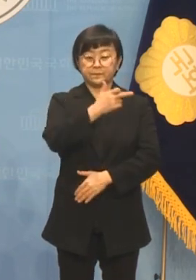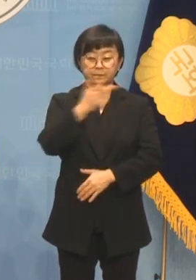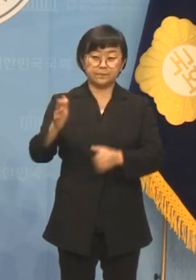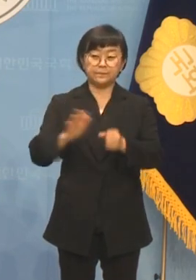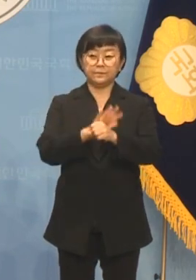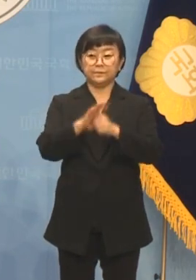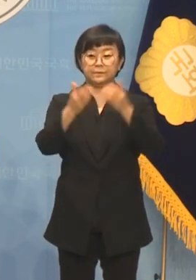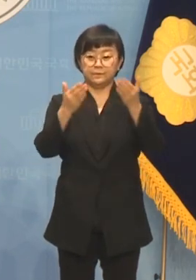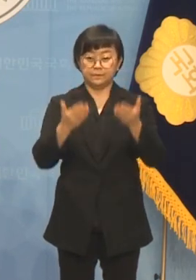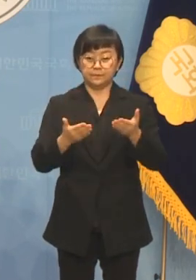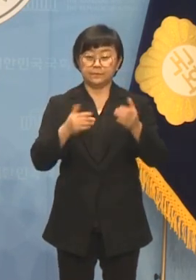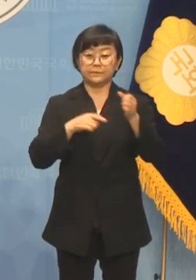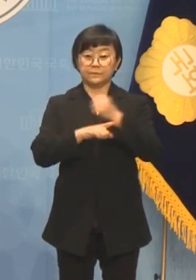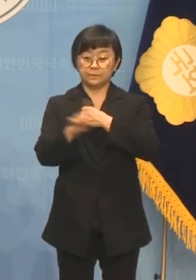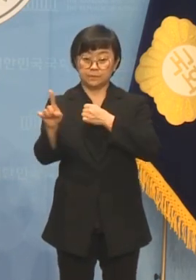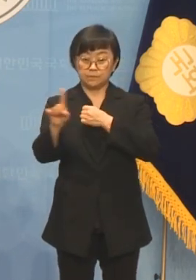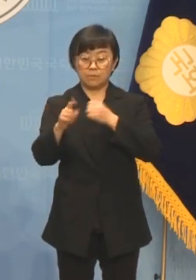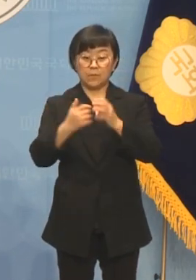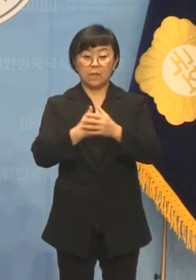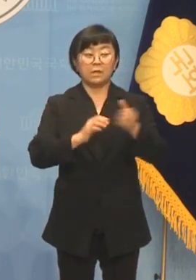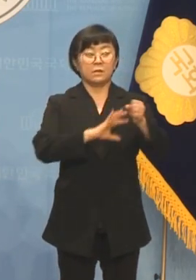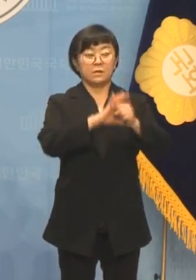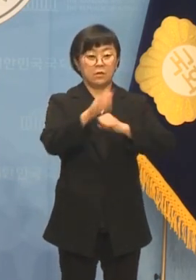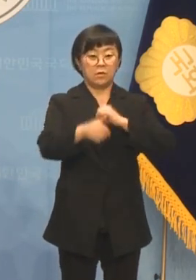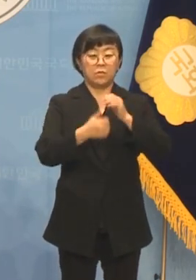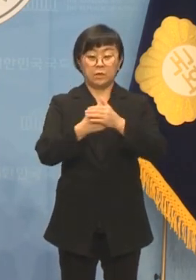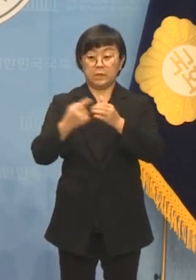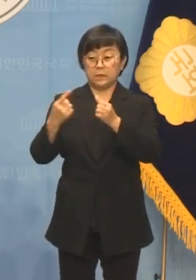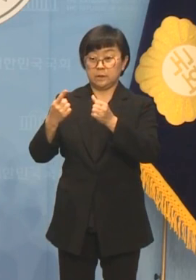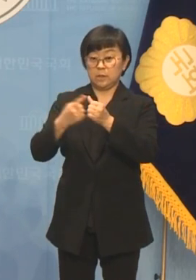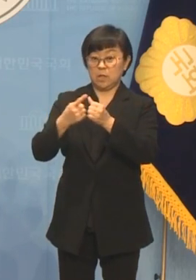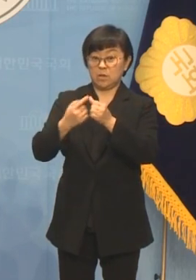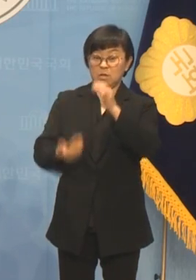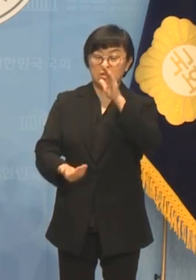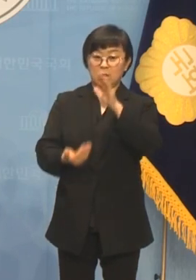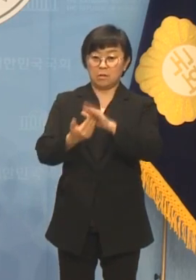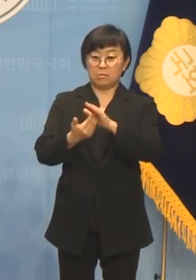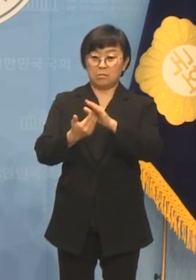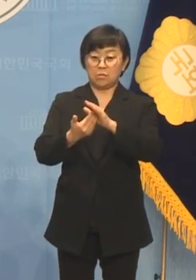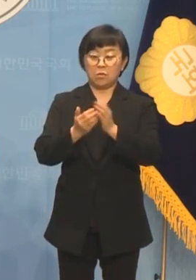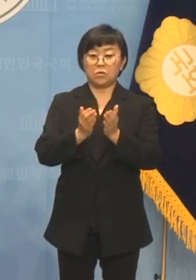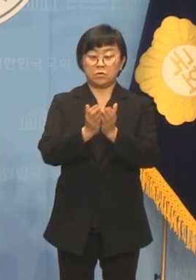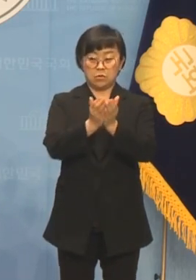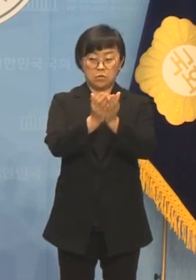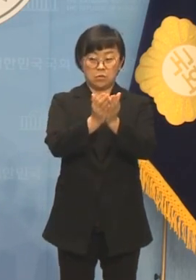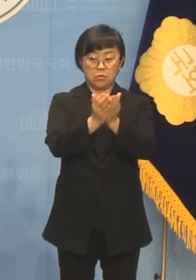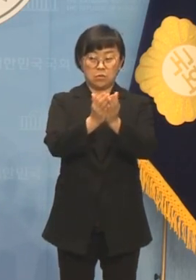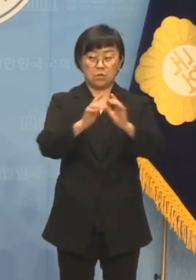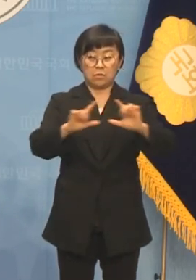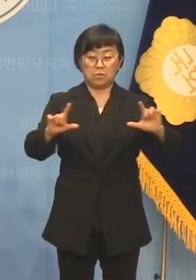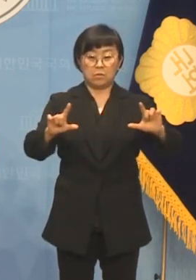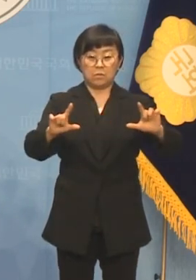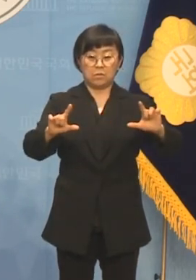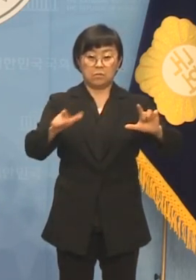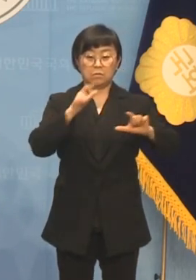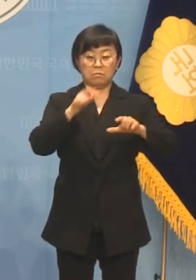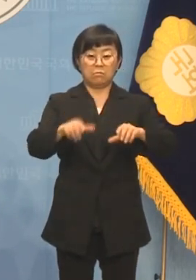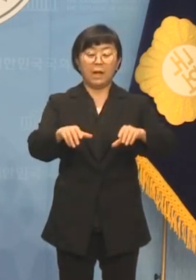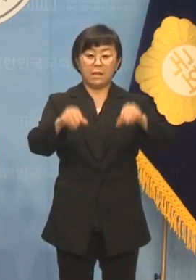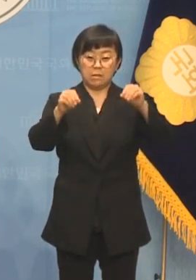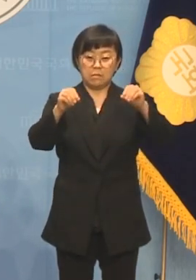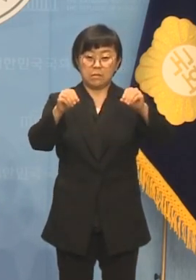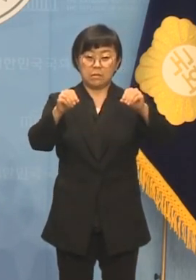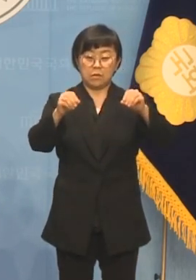사랑을 받는 데에는 글로벌 타업을 지키는 일반 선조, 건조, 또한 수출